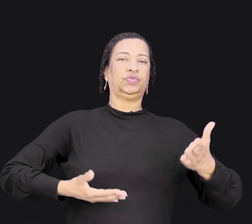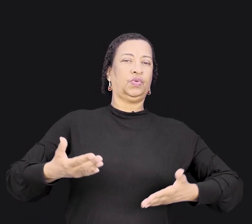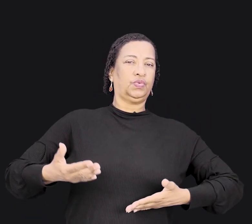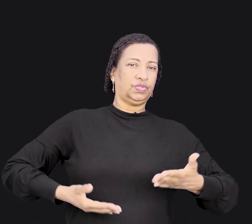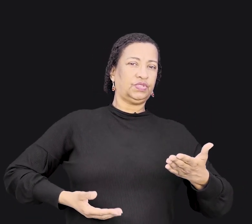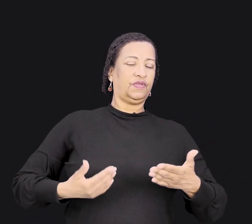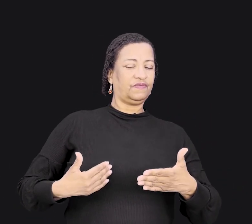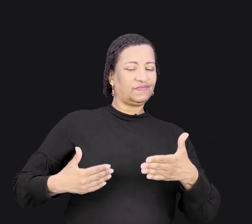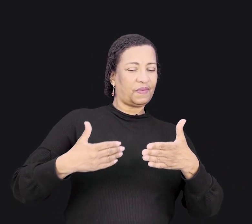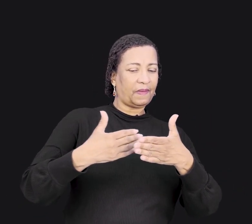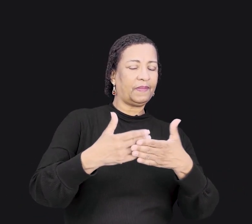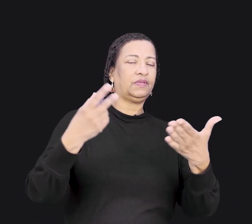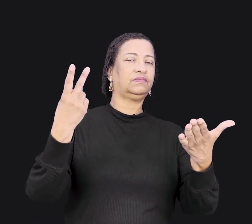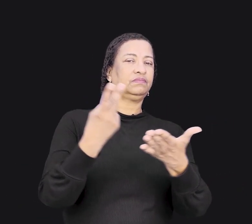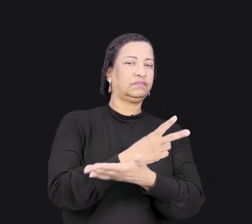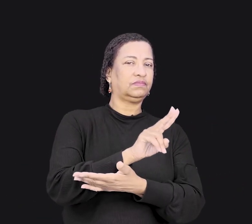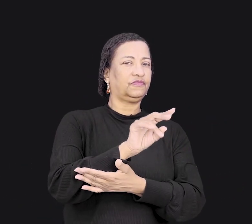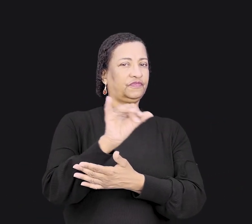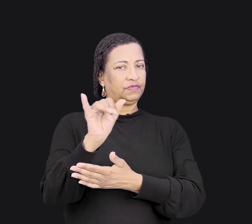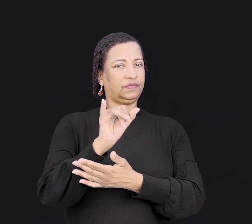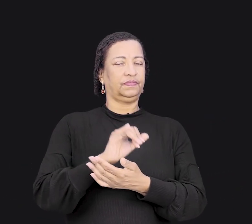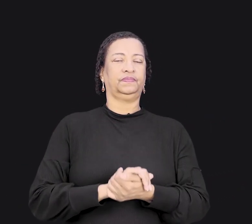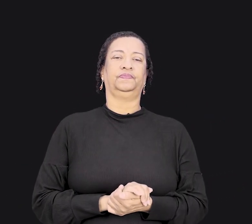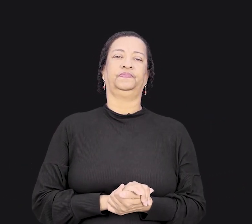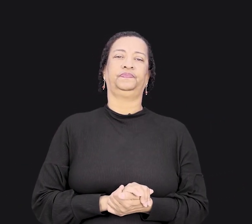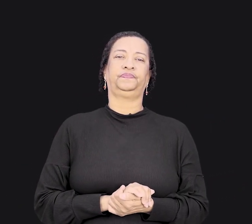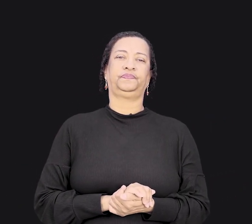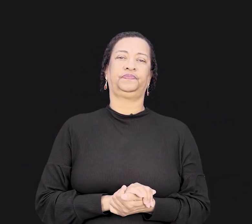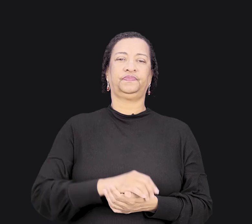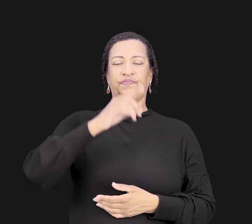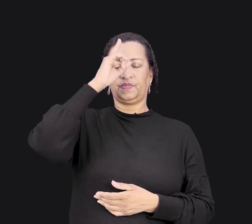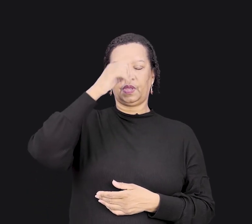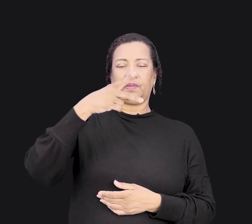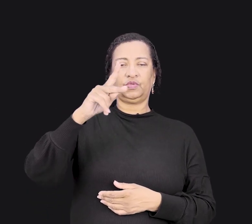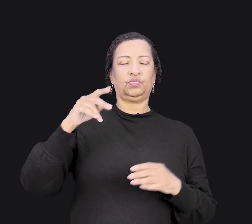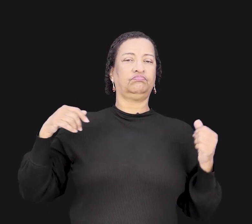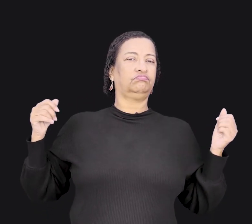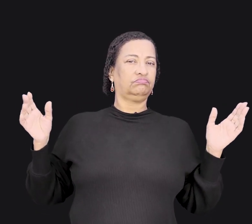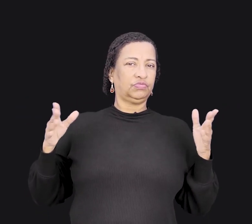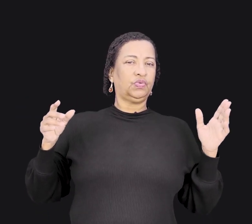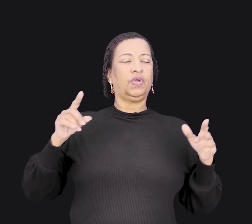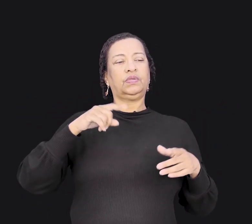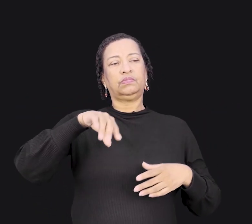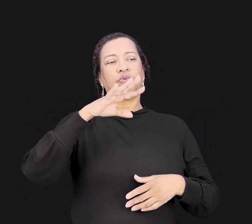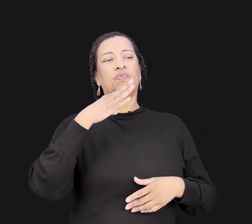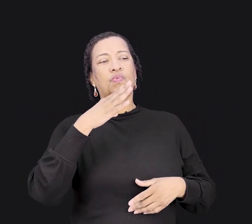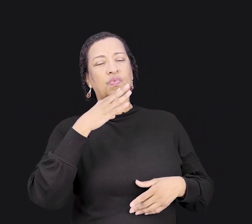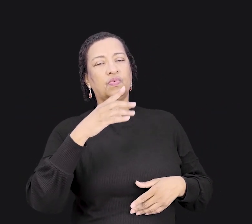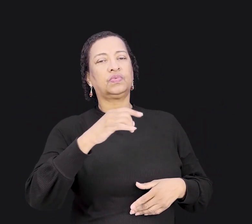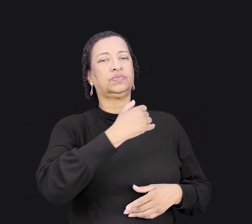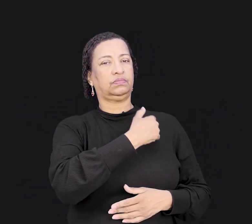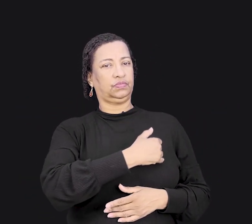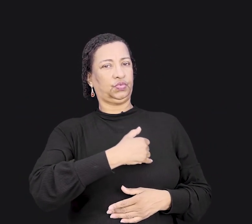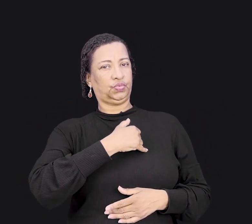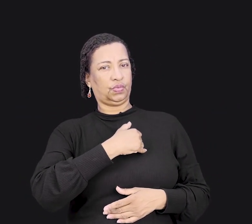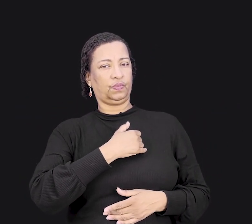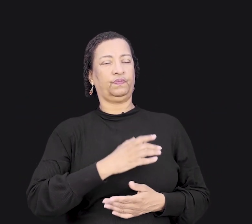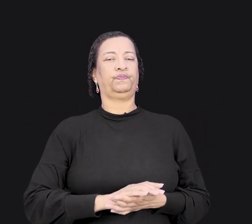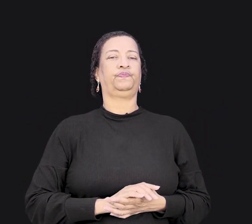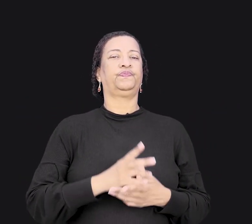que em breve há de acontecer. Ele enviou o seu anjo para torná-la conhecida ao seu servo João, que dá testemunho